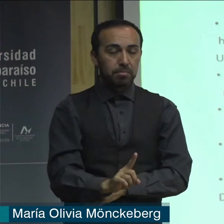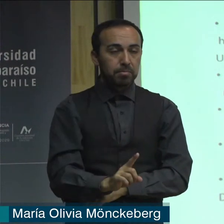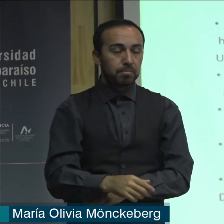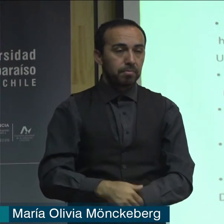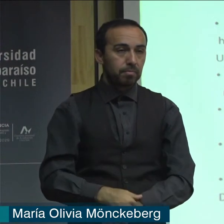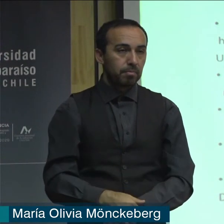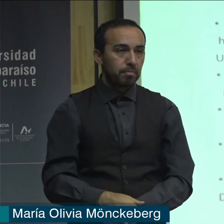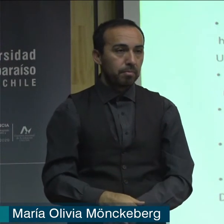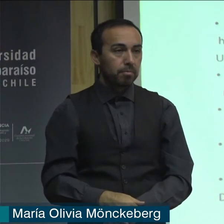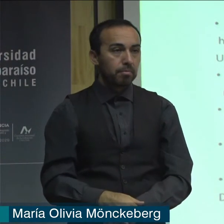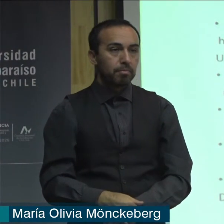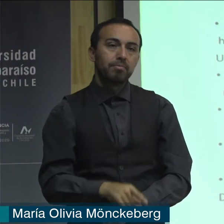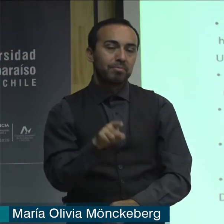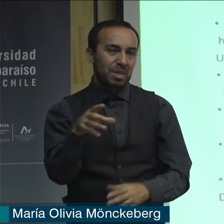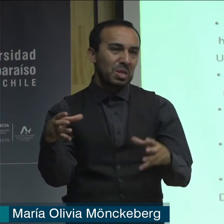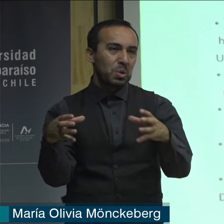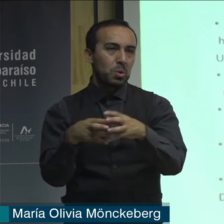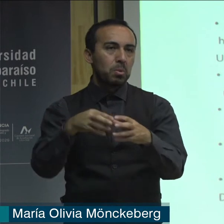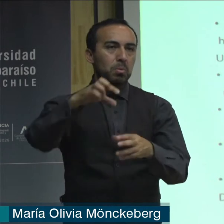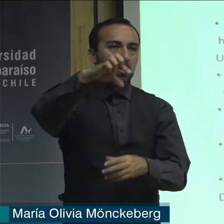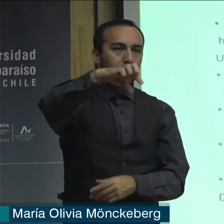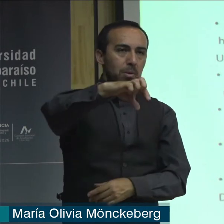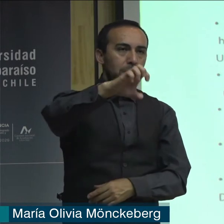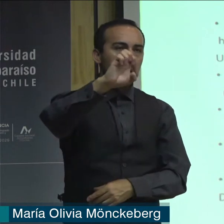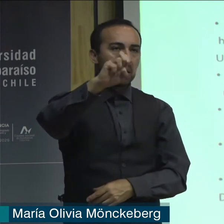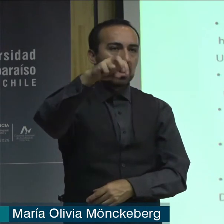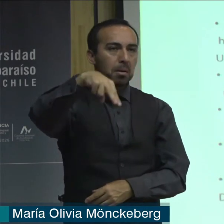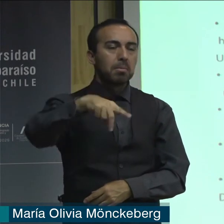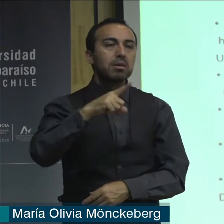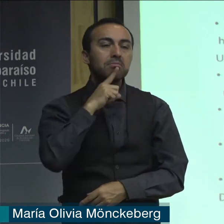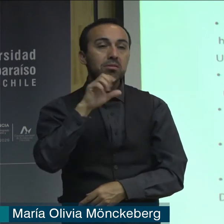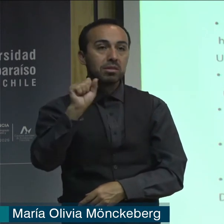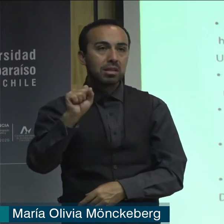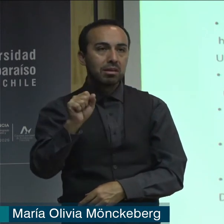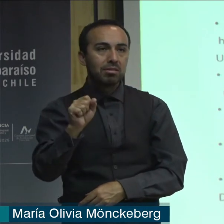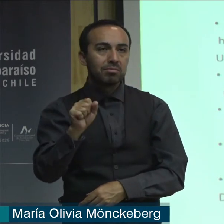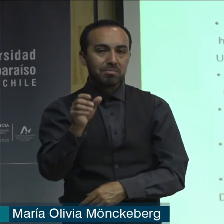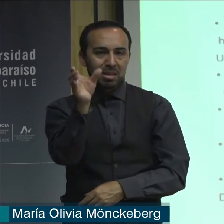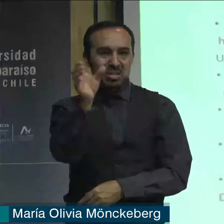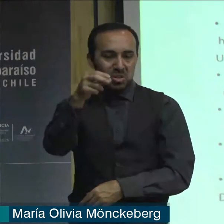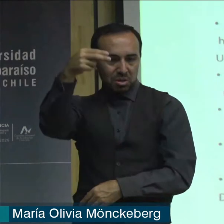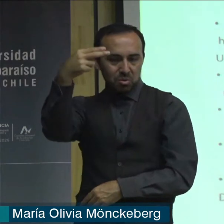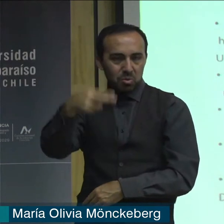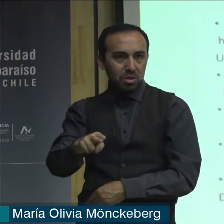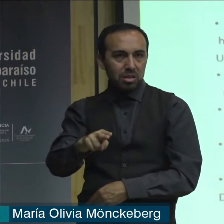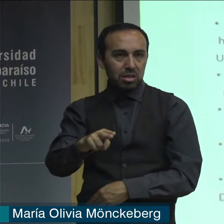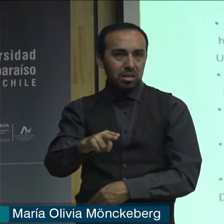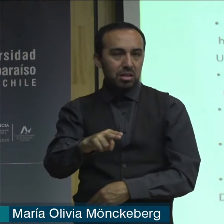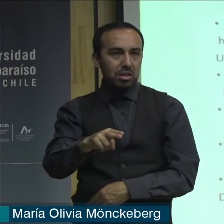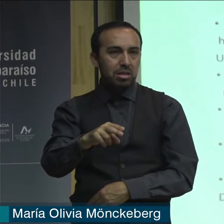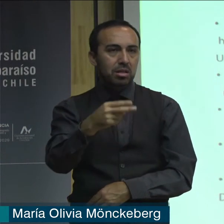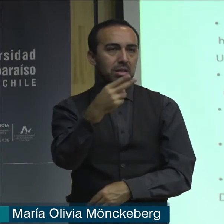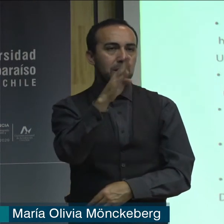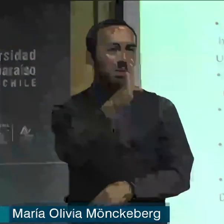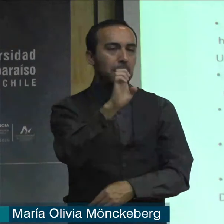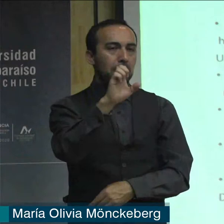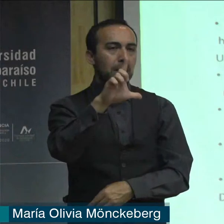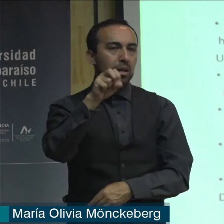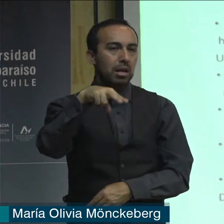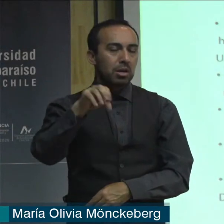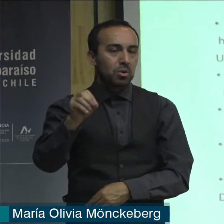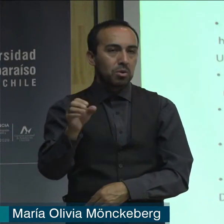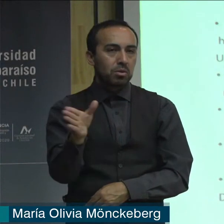de el grupo penta de Carlos Alberto Delano y Carlos Eugenio